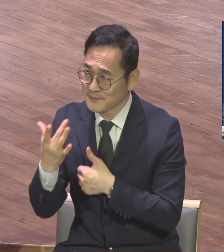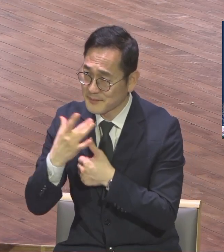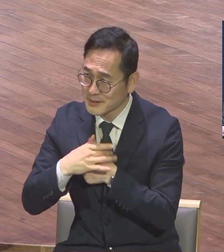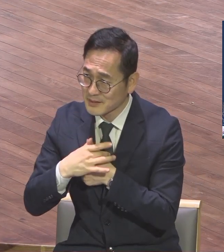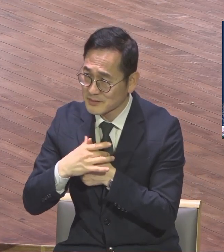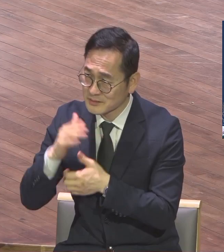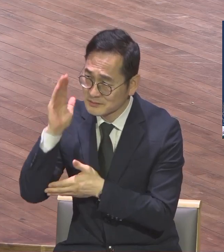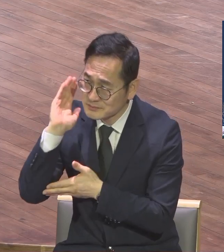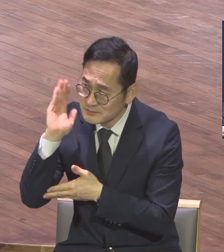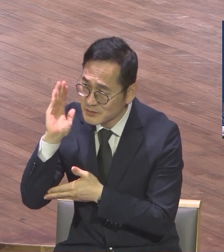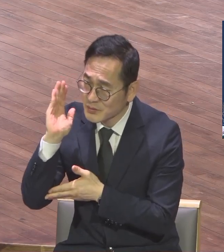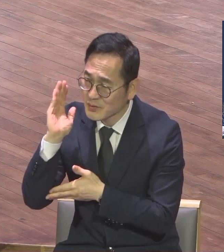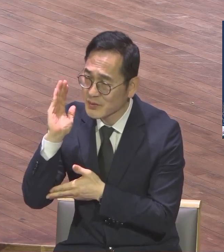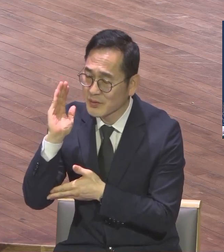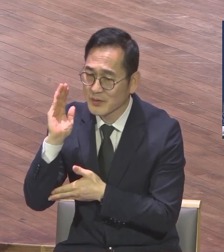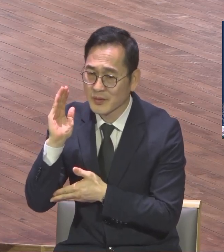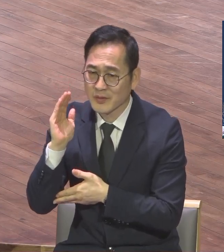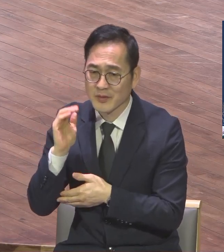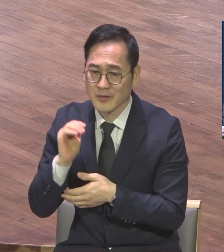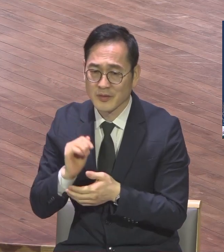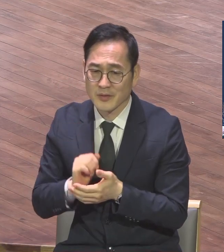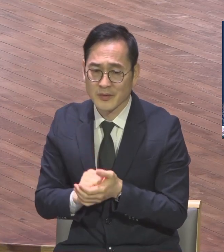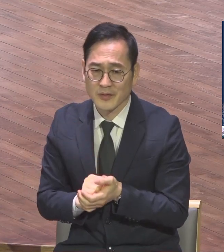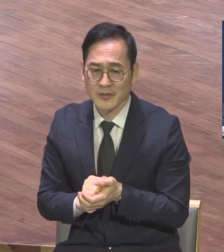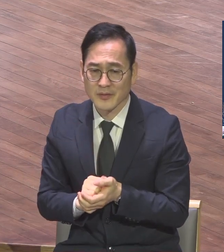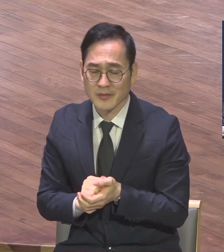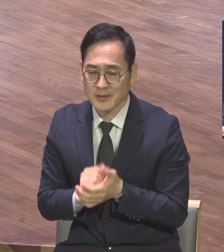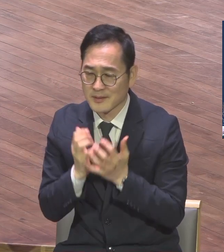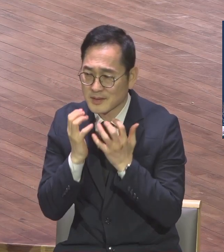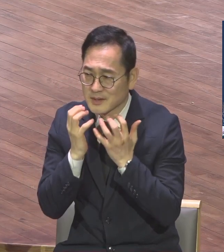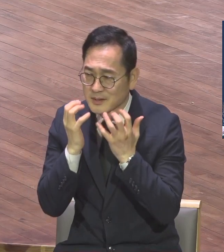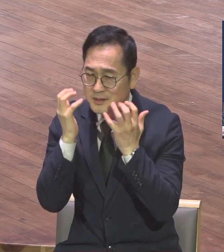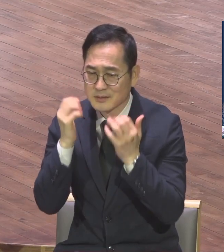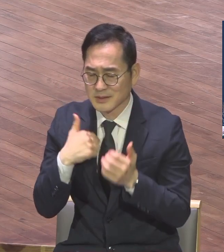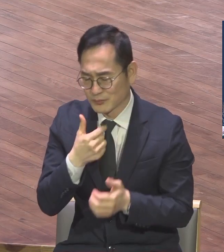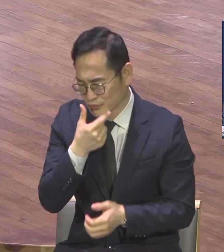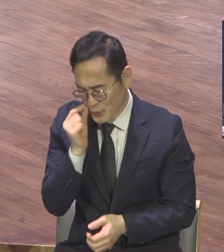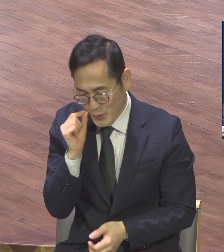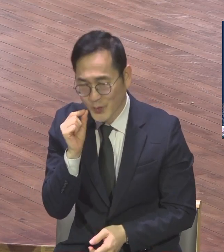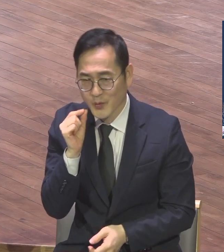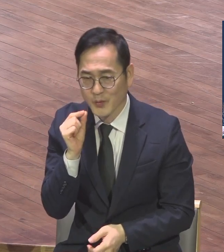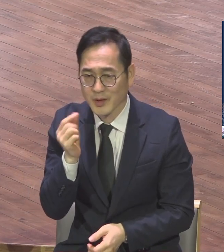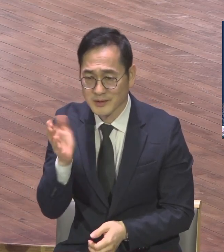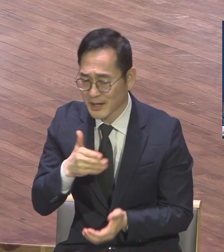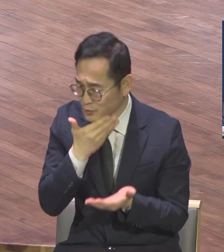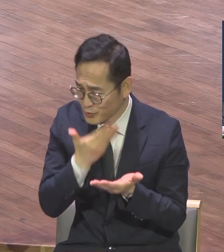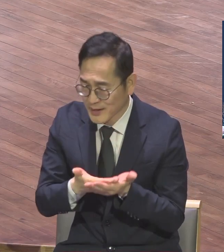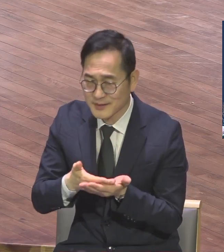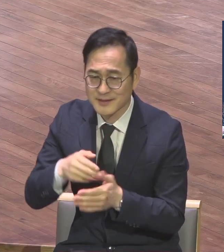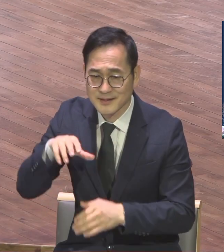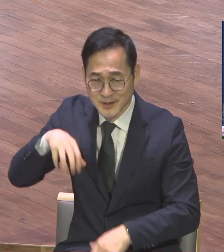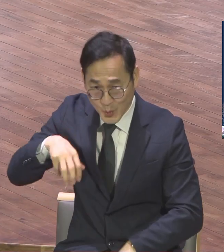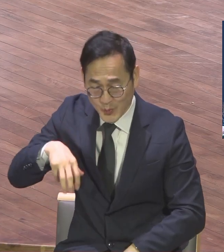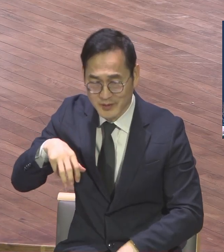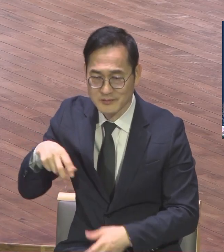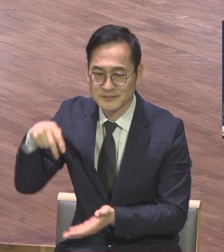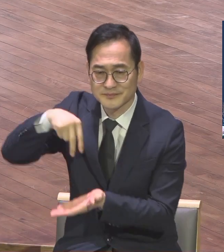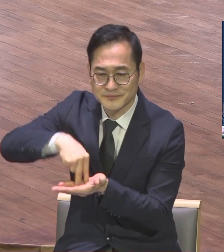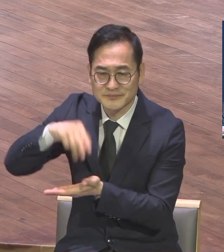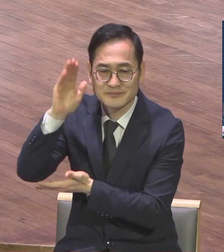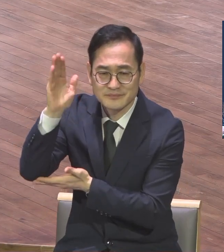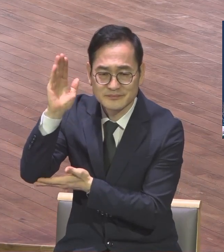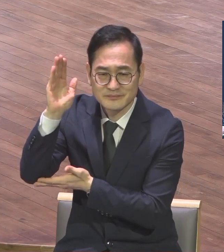목사에게 맡기신 것입니다. 먼저 부족한 종을 이렇게 귀한 강단에 세워주신